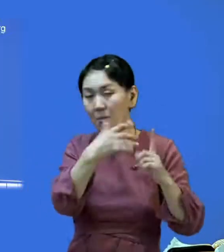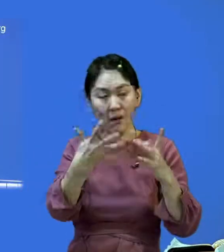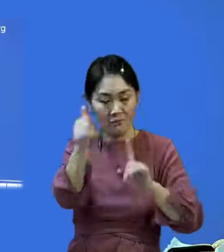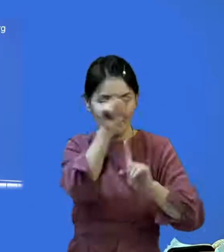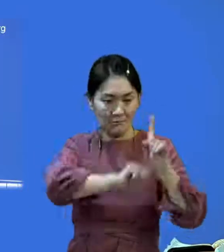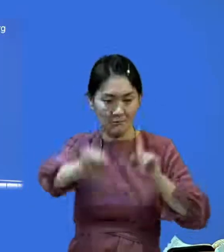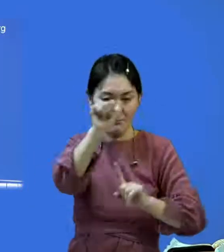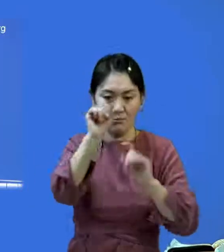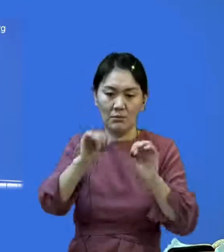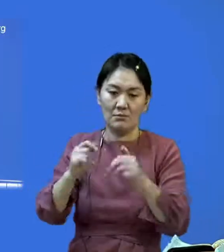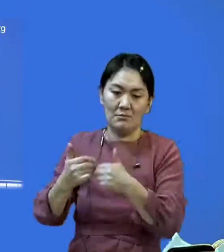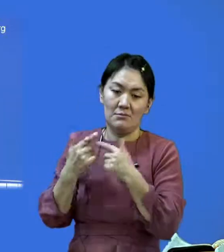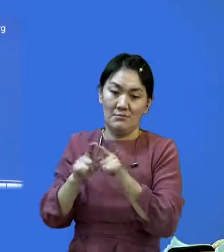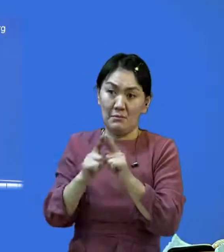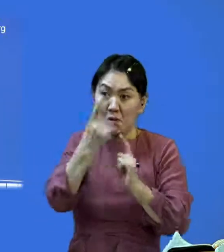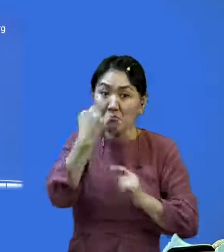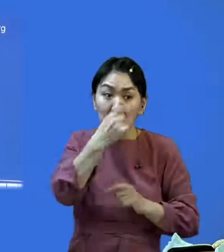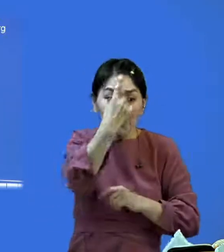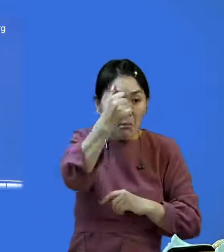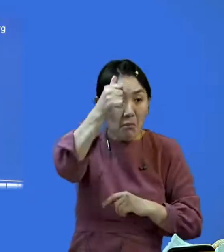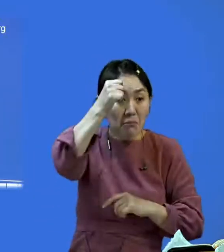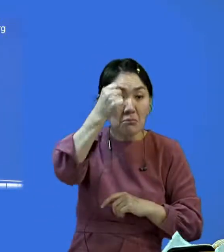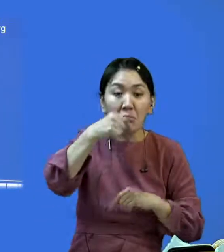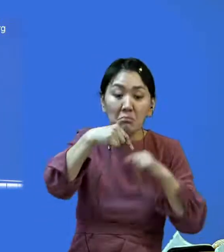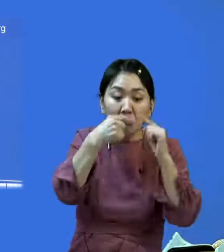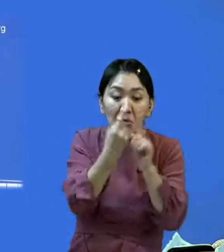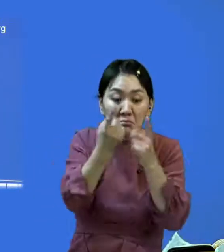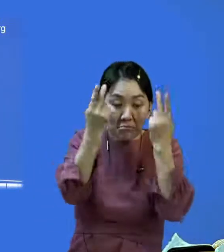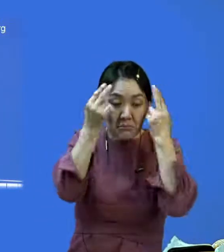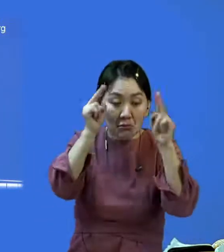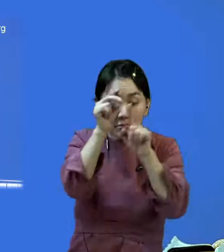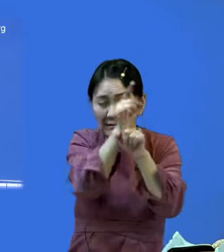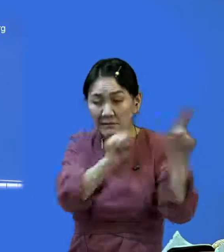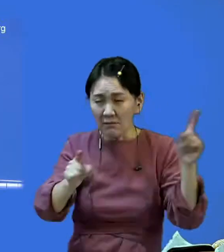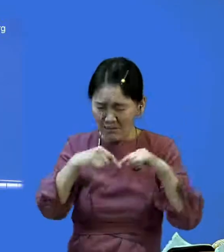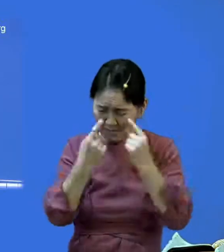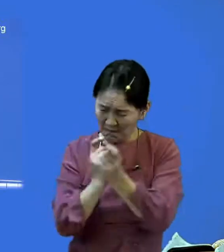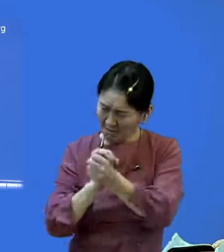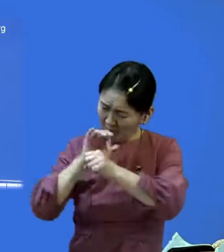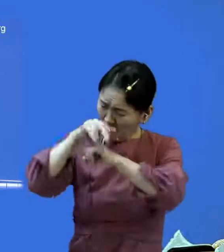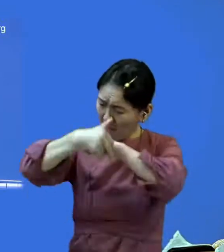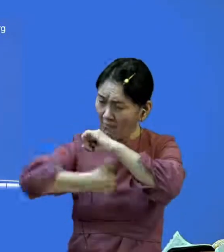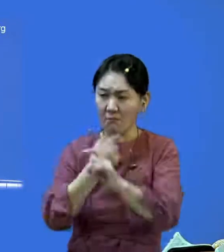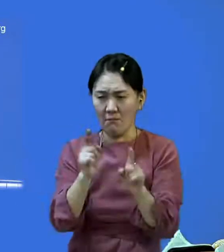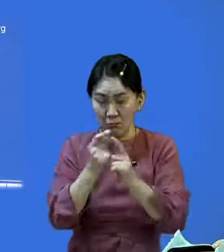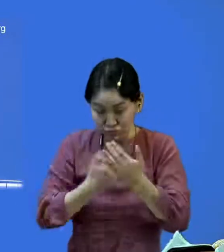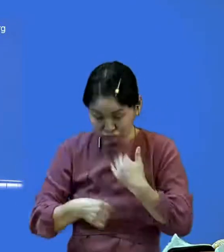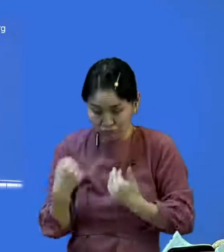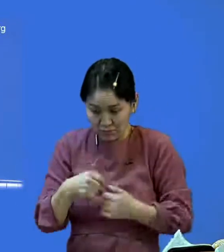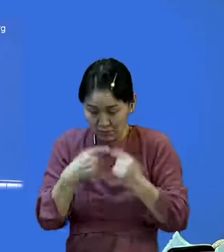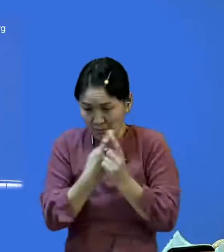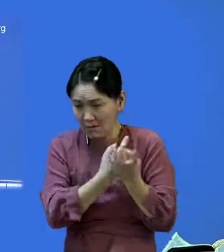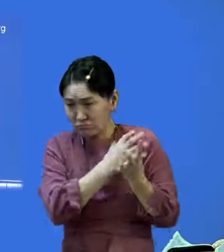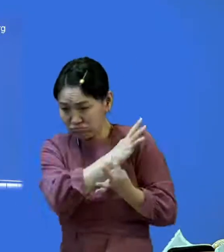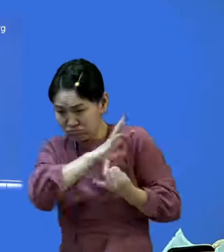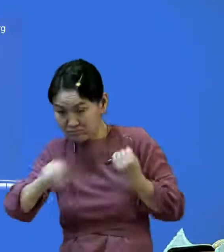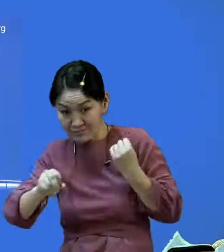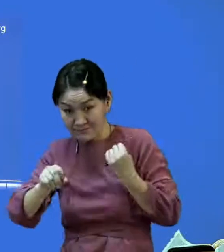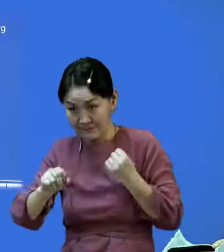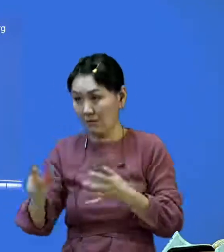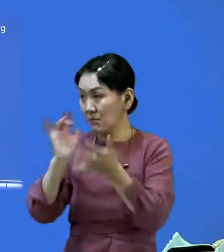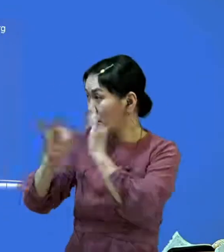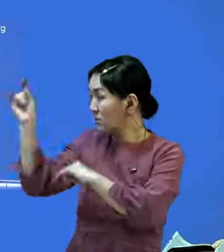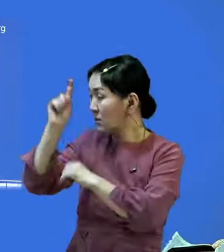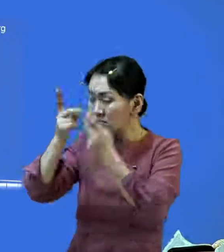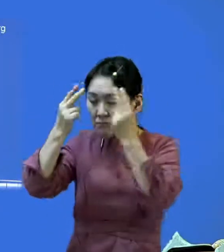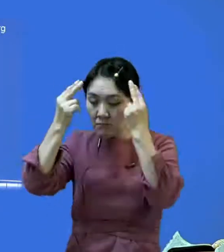адил Есүс гэдэг ганц нэгэн дуулууртай байснаас болж олон нь зөвд болгуулна. Адам дотор гимтэн болсны